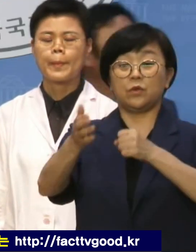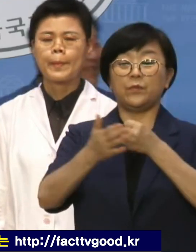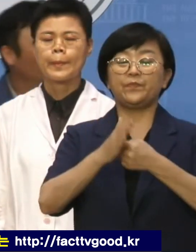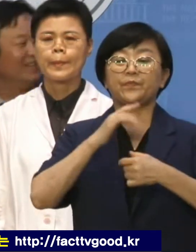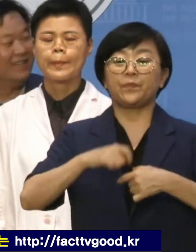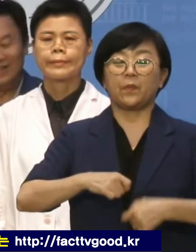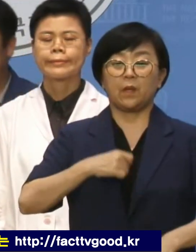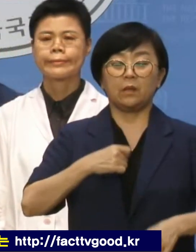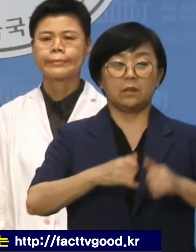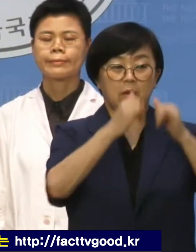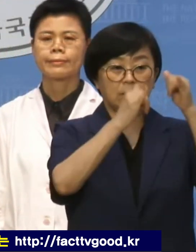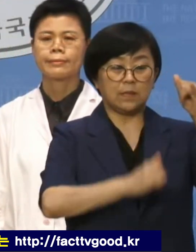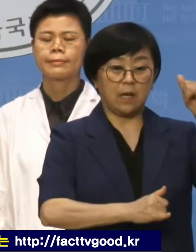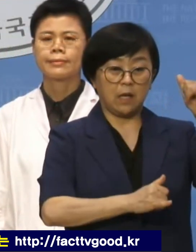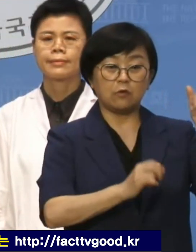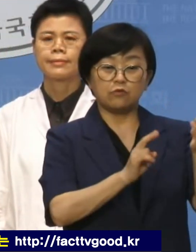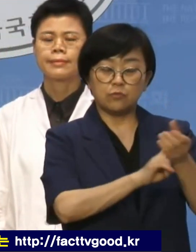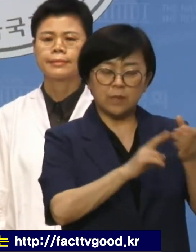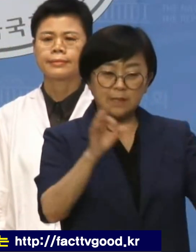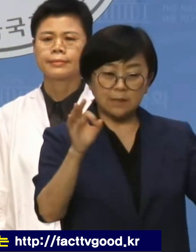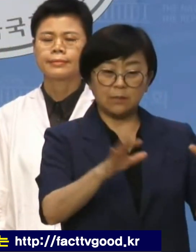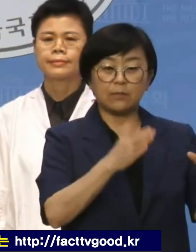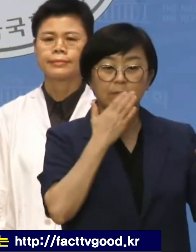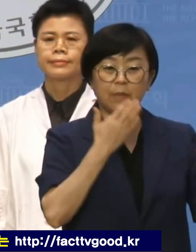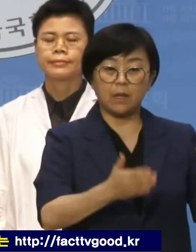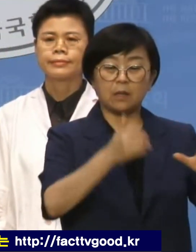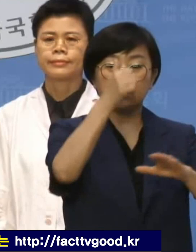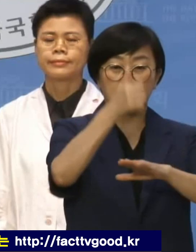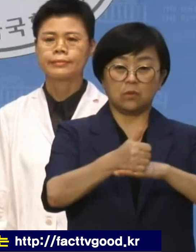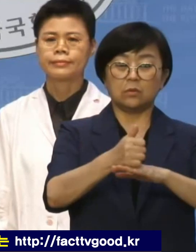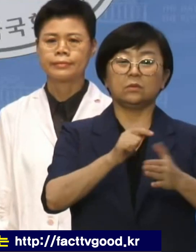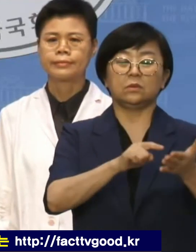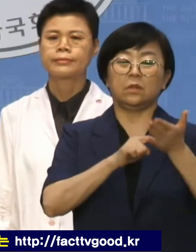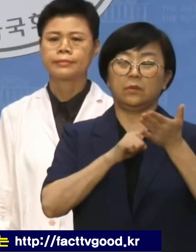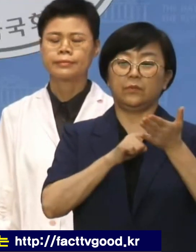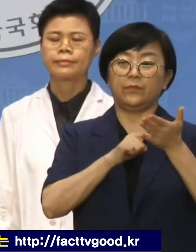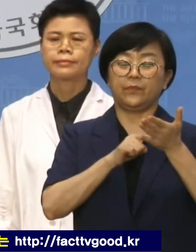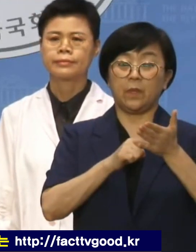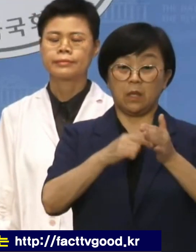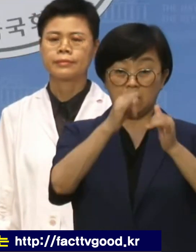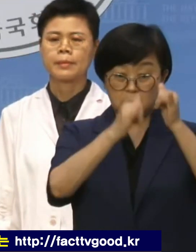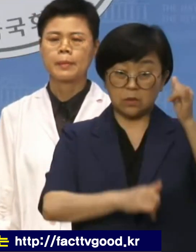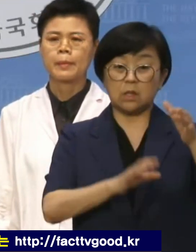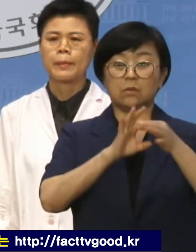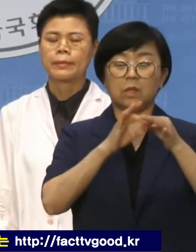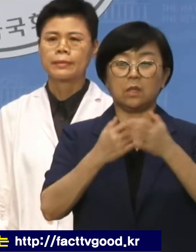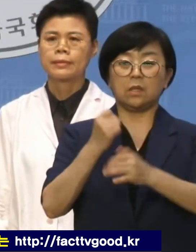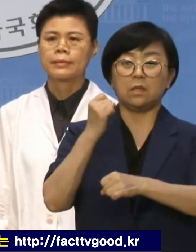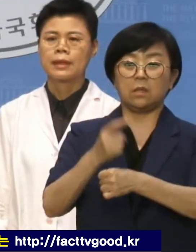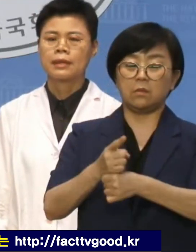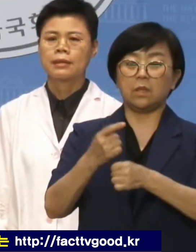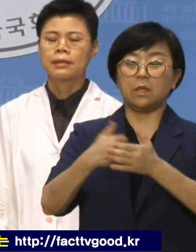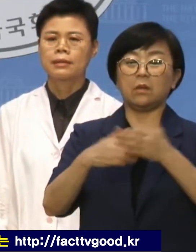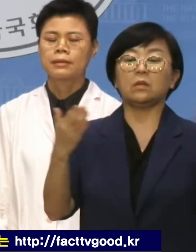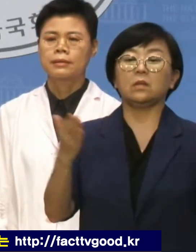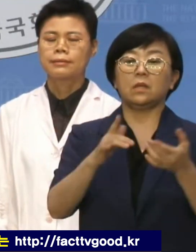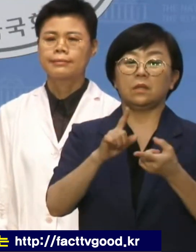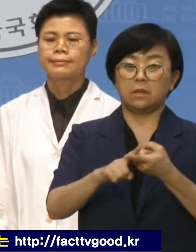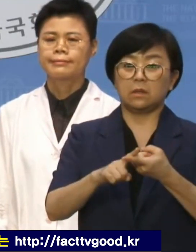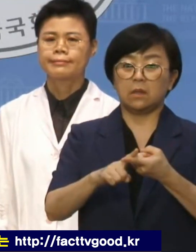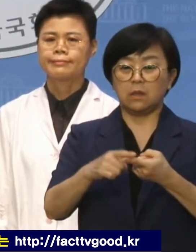잠시 숨길 수는 있을지 모르지만 결국 드러납니다. 역사를 통해 이미 이런